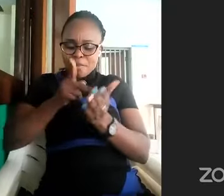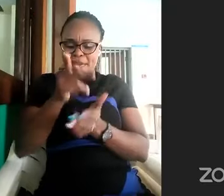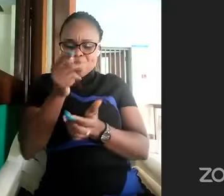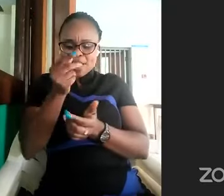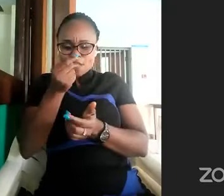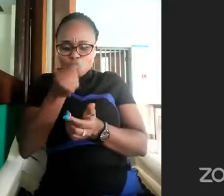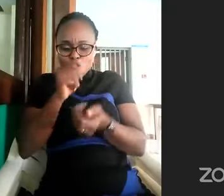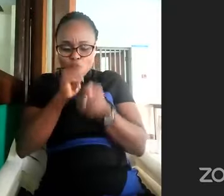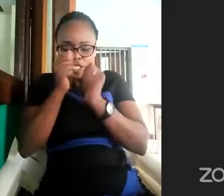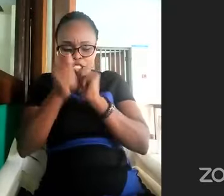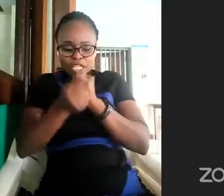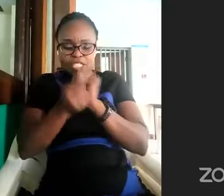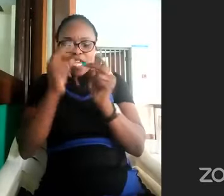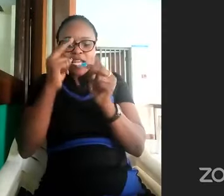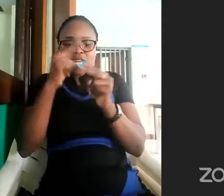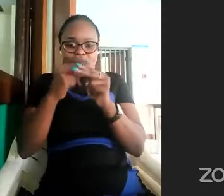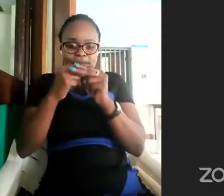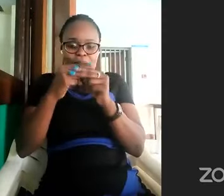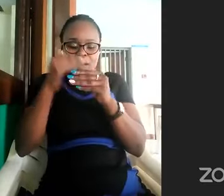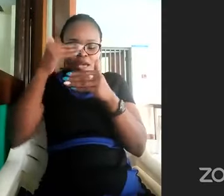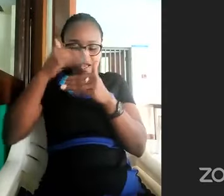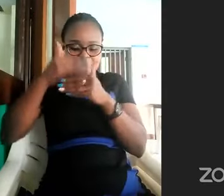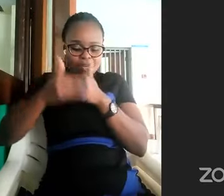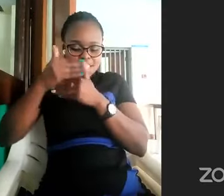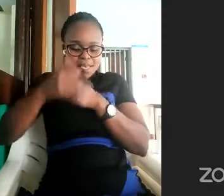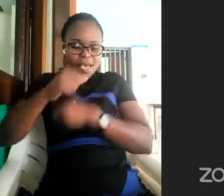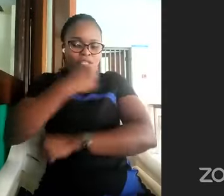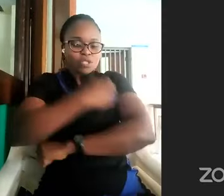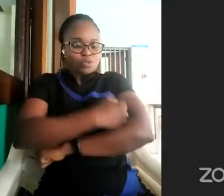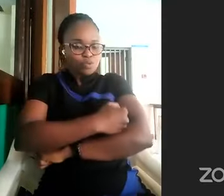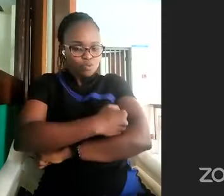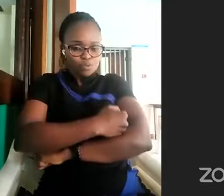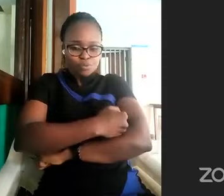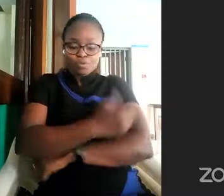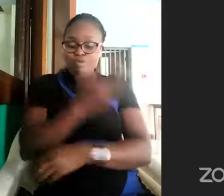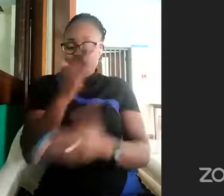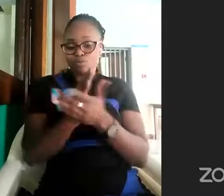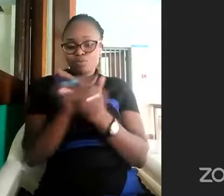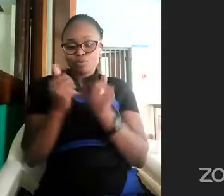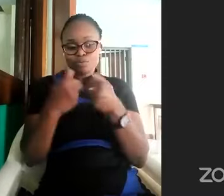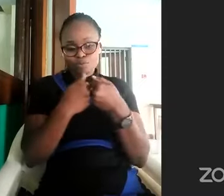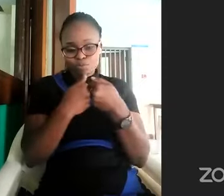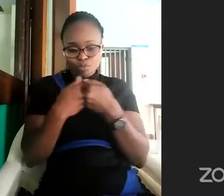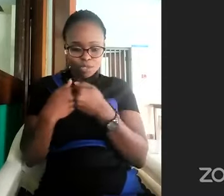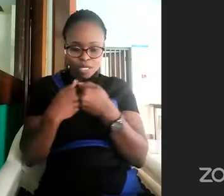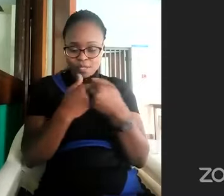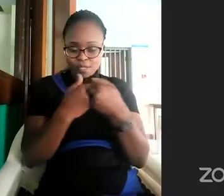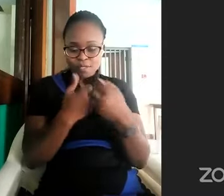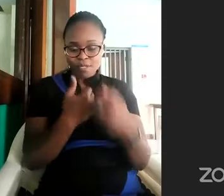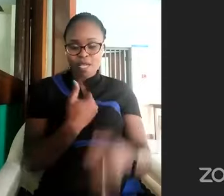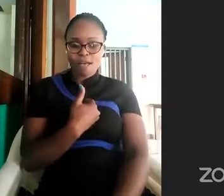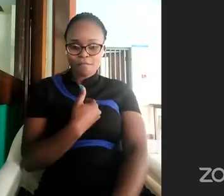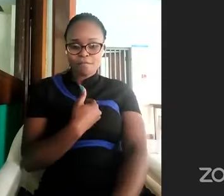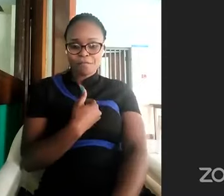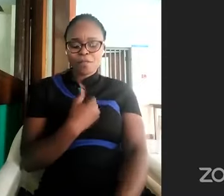yenye unataka ya karibu na wewe. Hiyo imekuwa challenge kubwa sana kwa ground, mpaka inabidi watoto wengi hawawezi kusoma